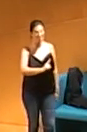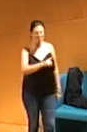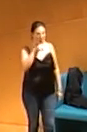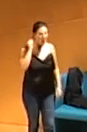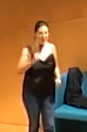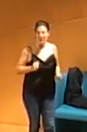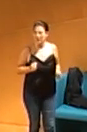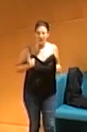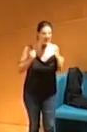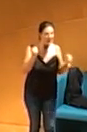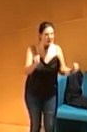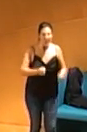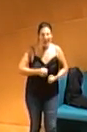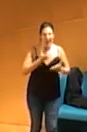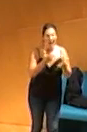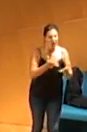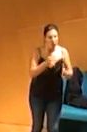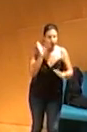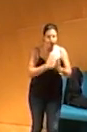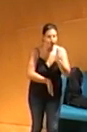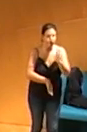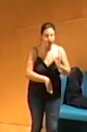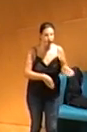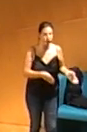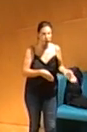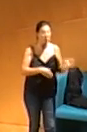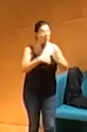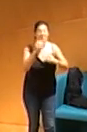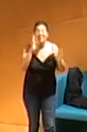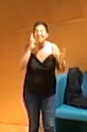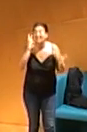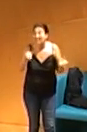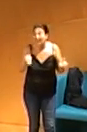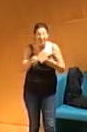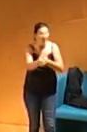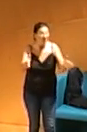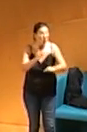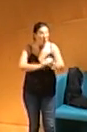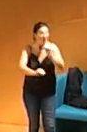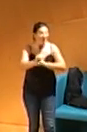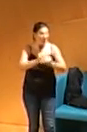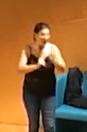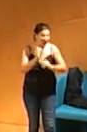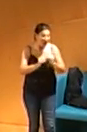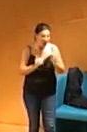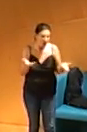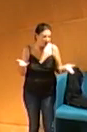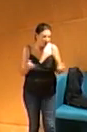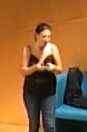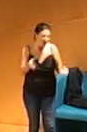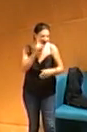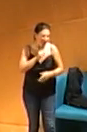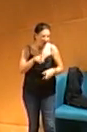parler. Mais tous les métiers du soin, en fait, sont des métiers... Mais je suis